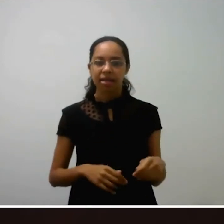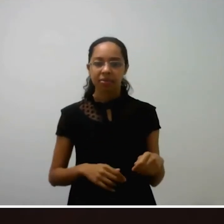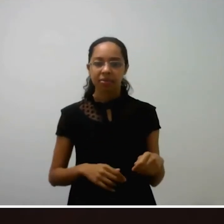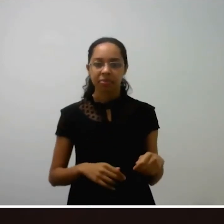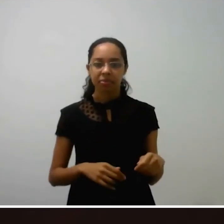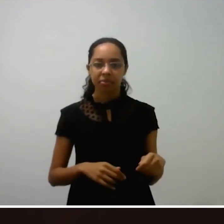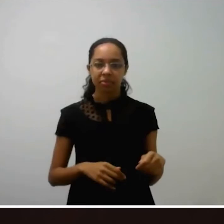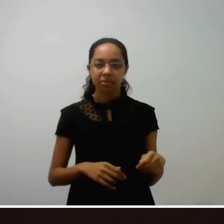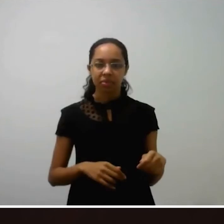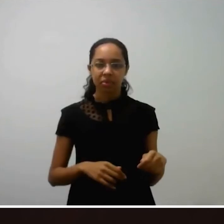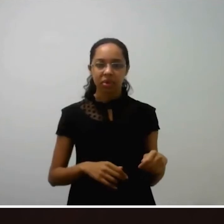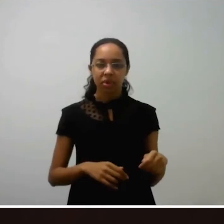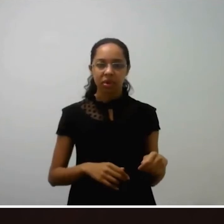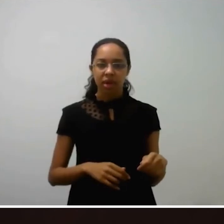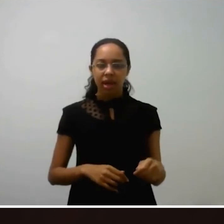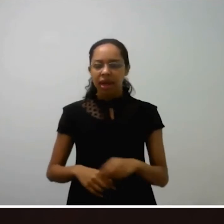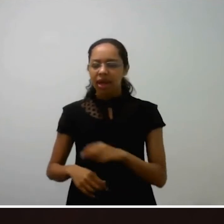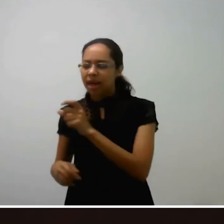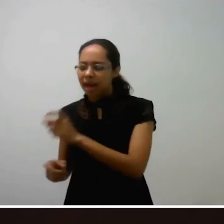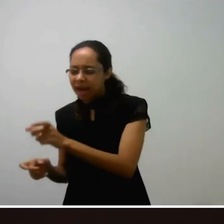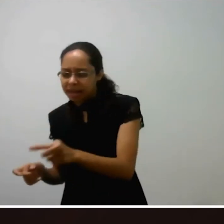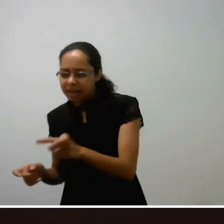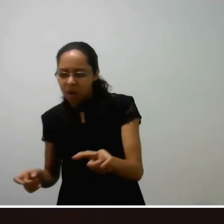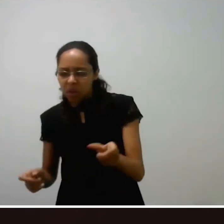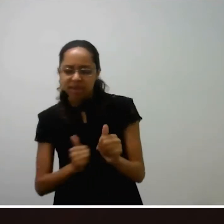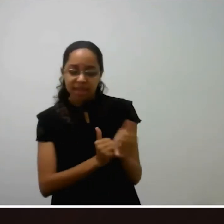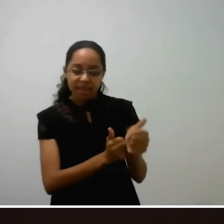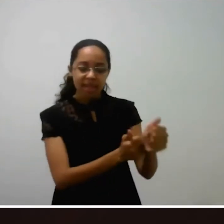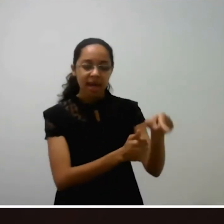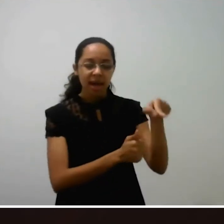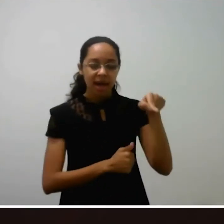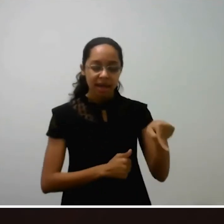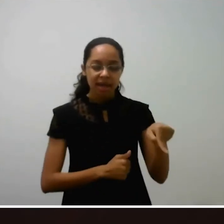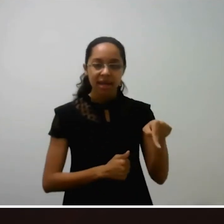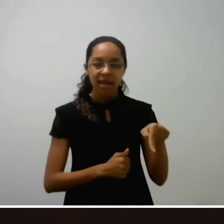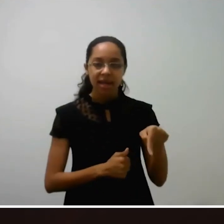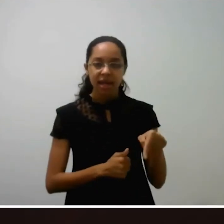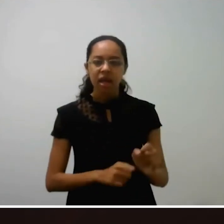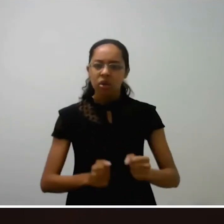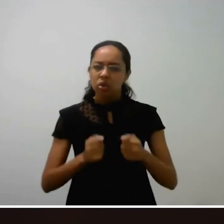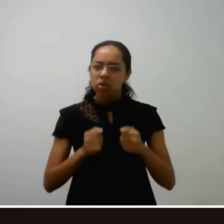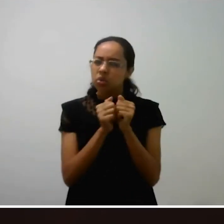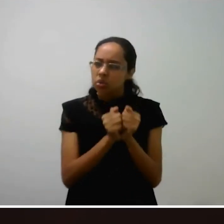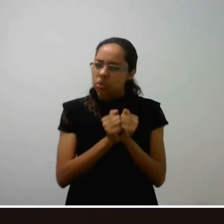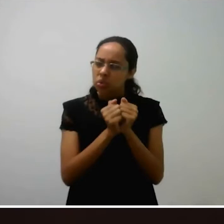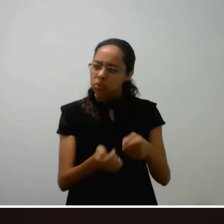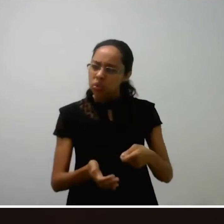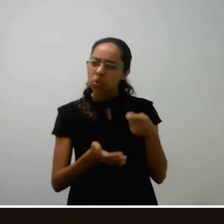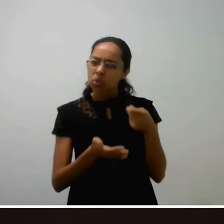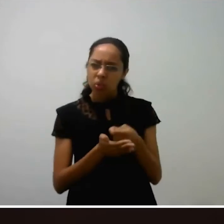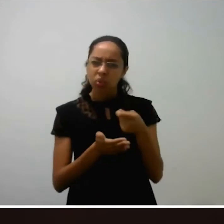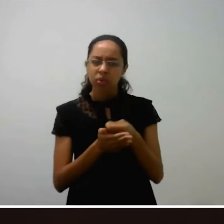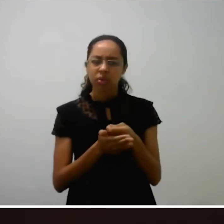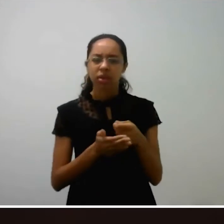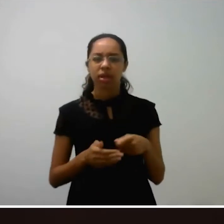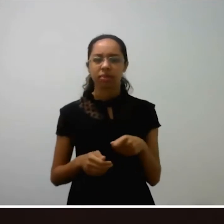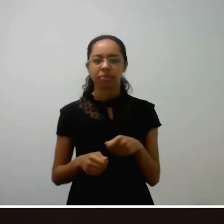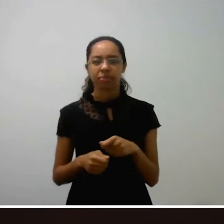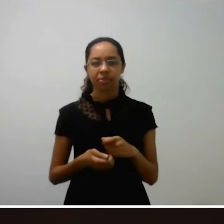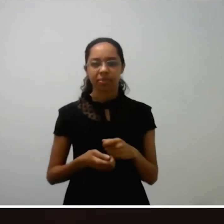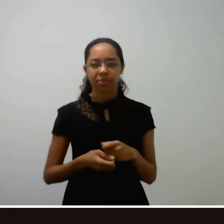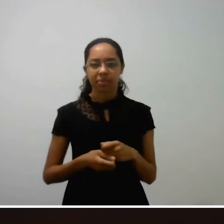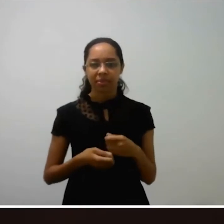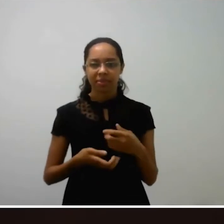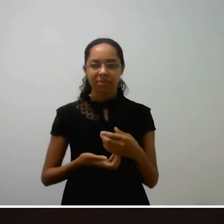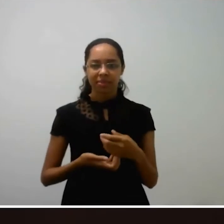dos valdenses. A simplicidade da adoração que praticavam. Irmãos, adorar